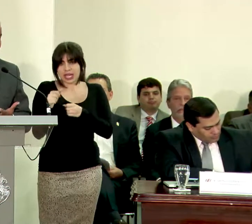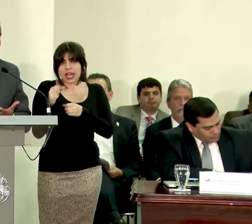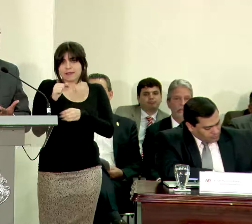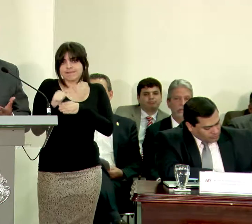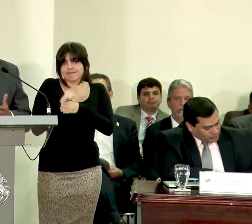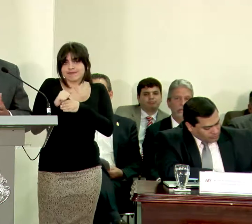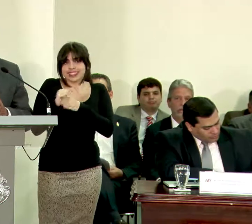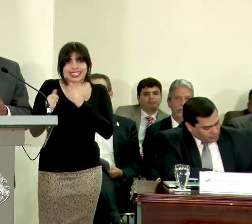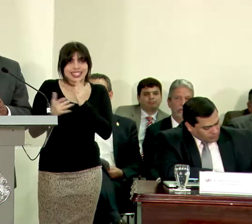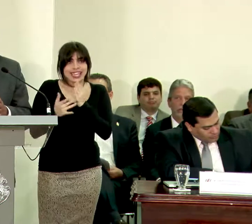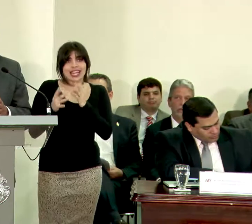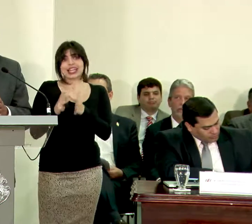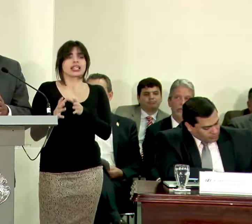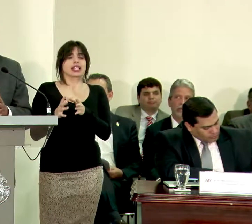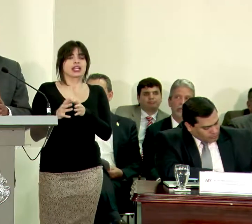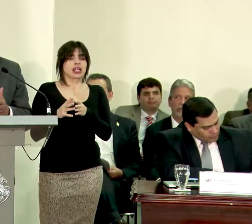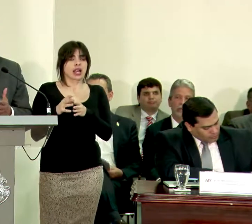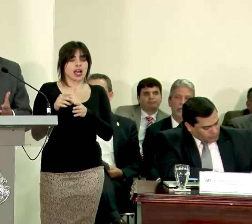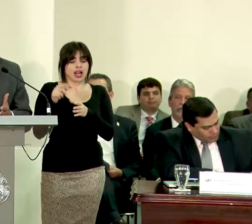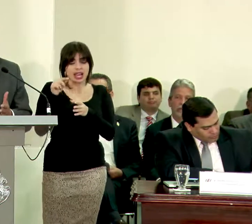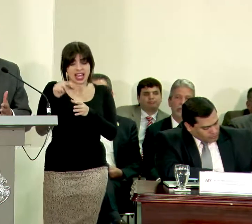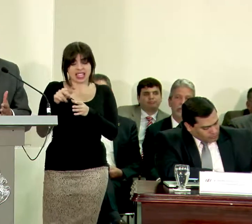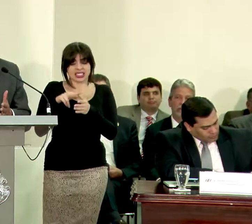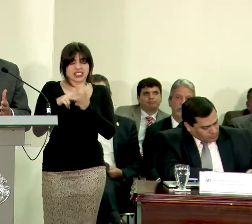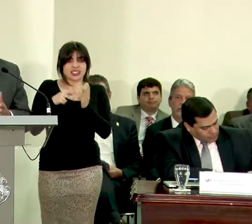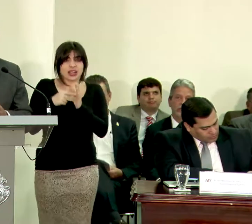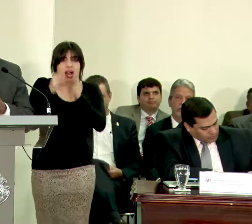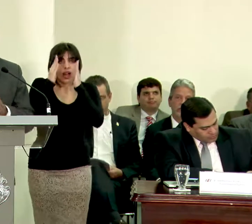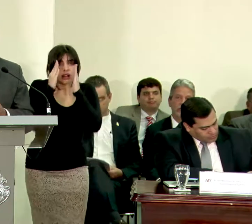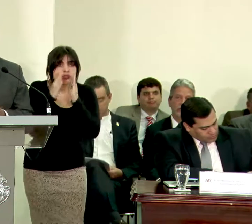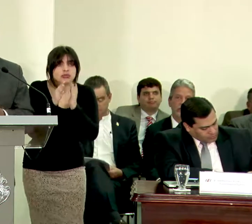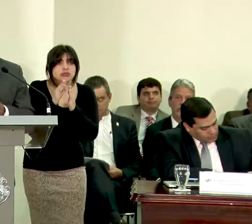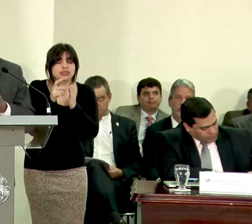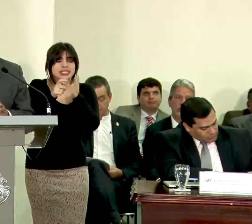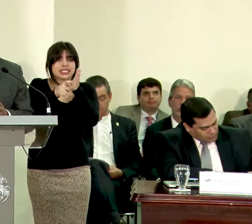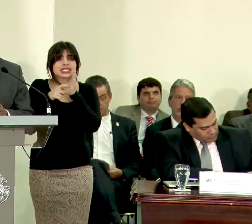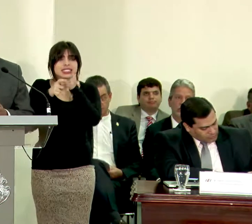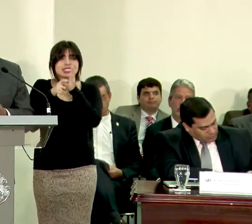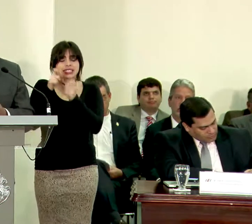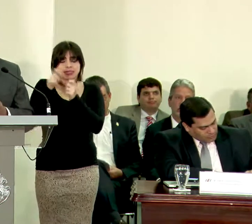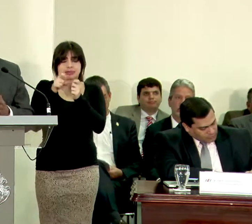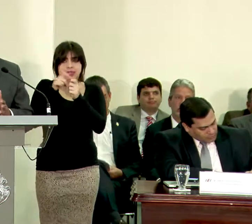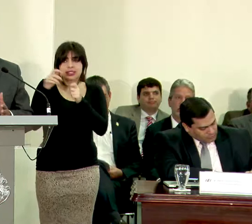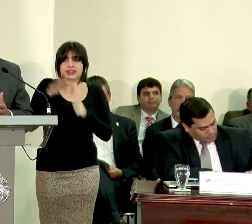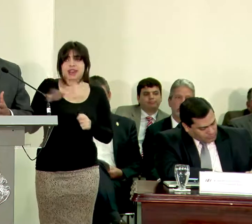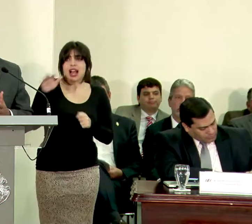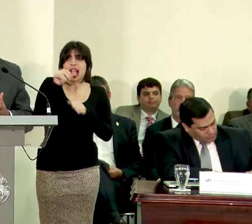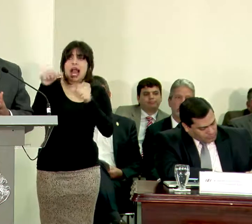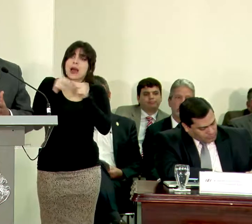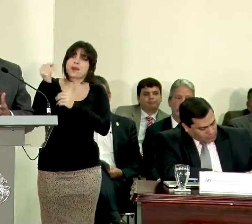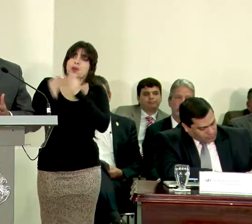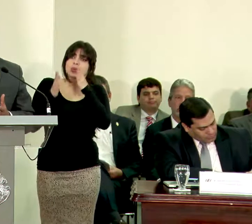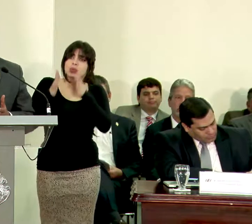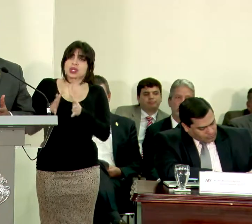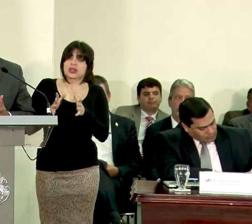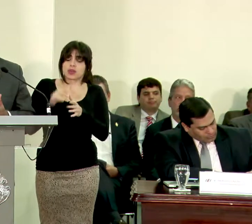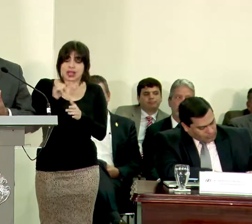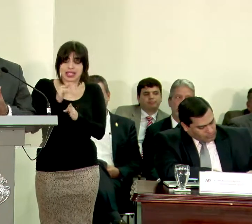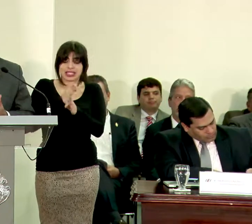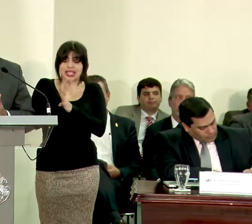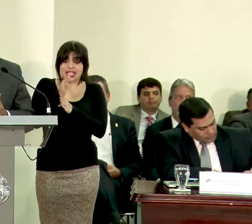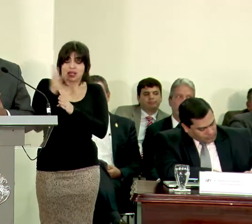capacitación técnica, que constituye, atendiendo de esta manera una demanda concreta de sectores productivos, y en esta